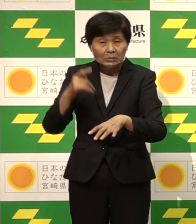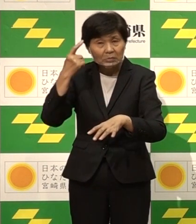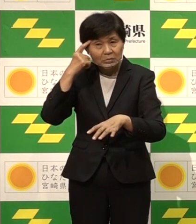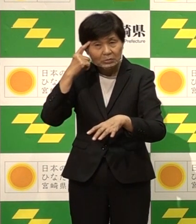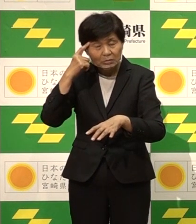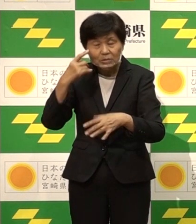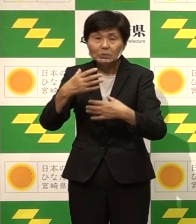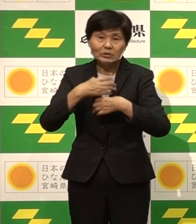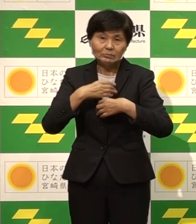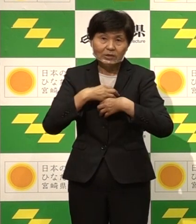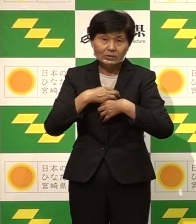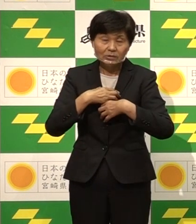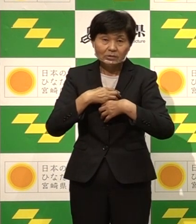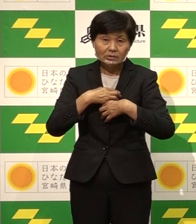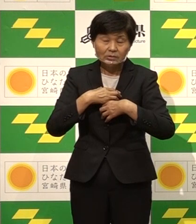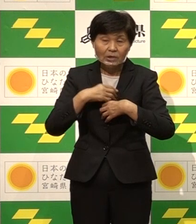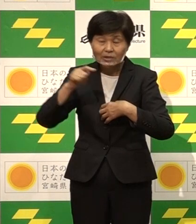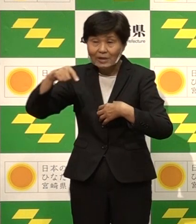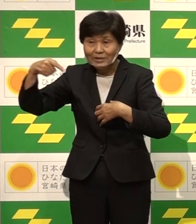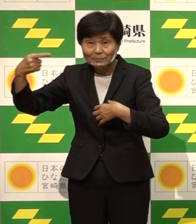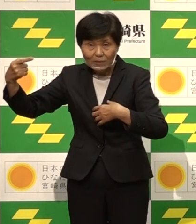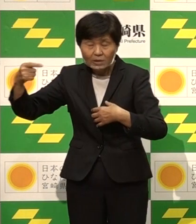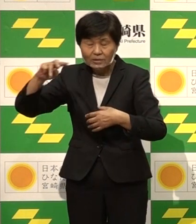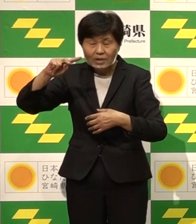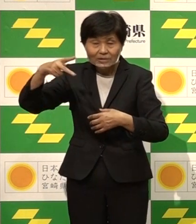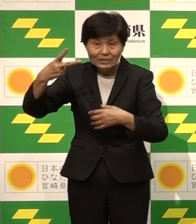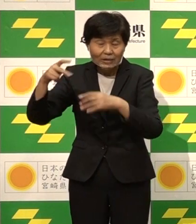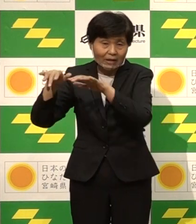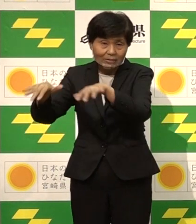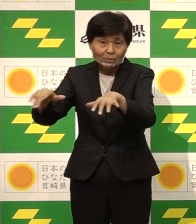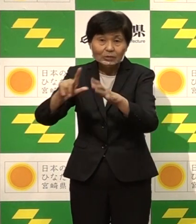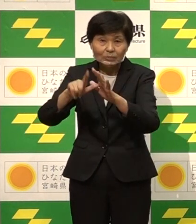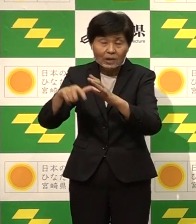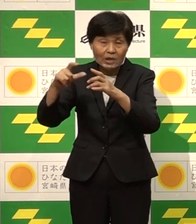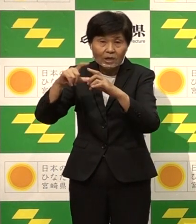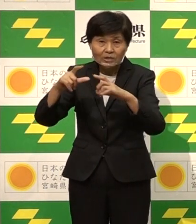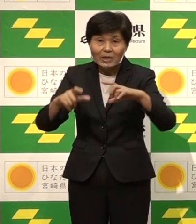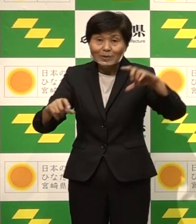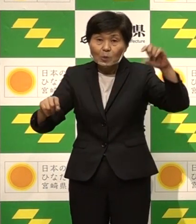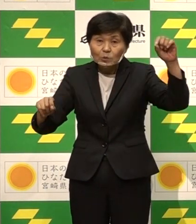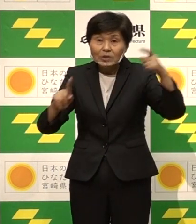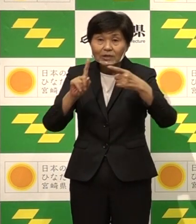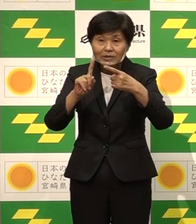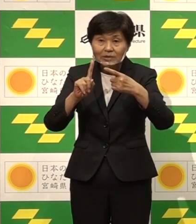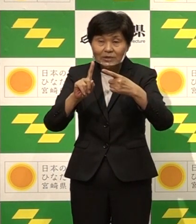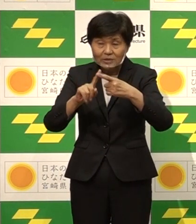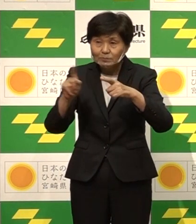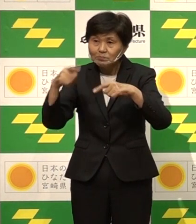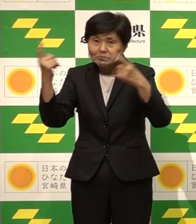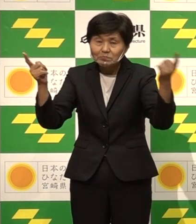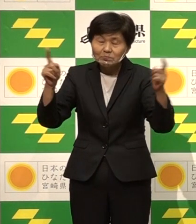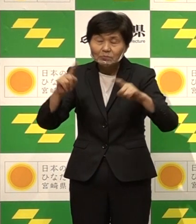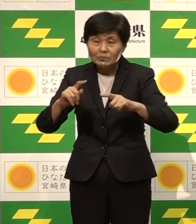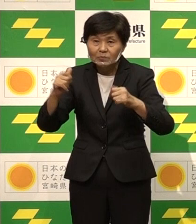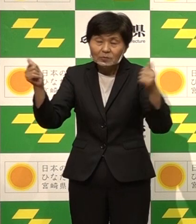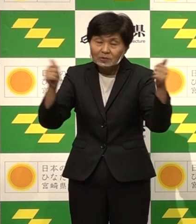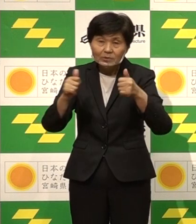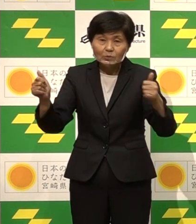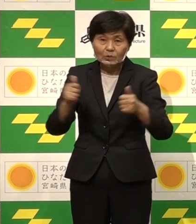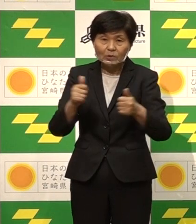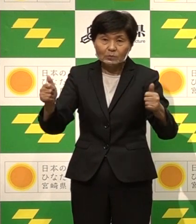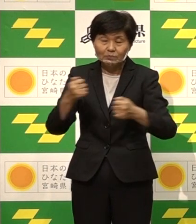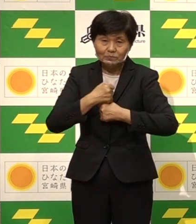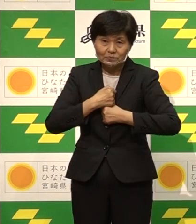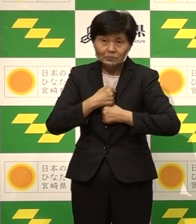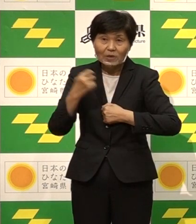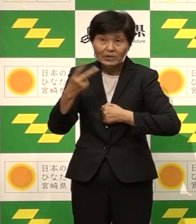なことを言えば、本当に第1波、第2波の頃にはですね、全国的なその移動制限まで、それから飲食店にも休業